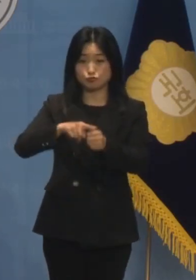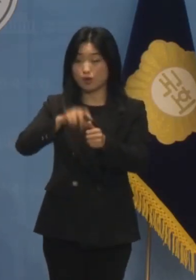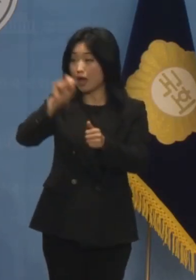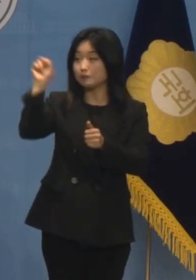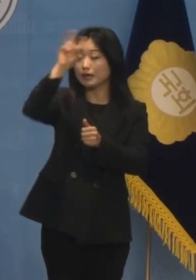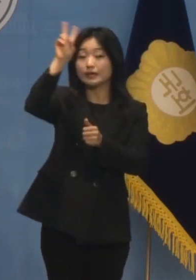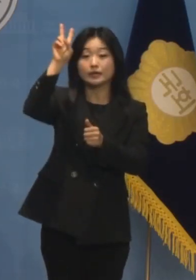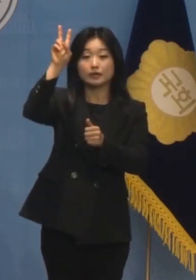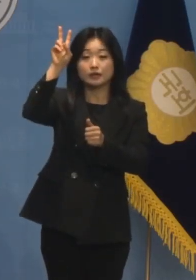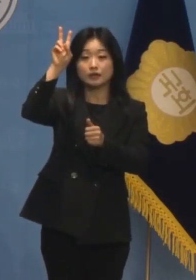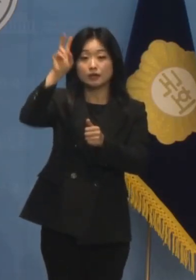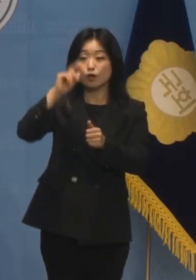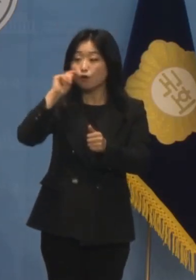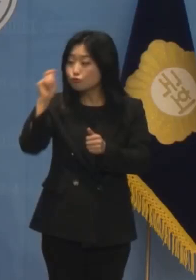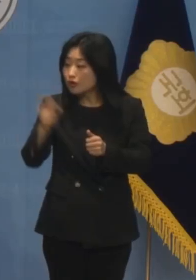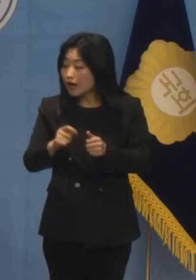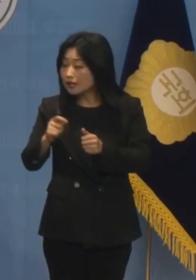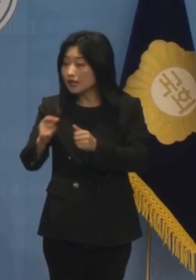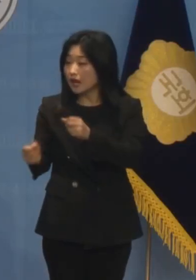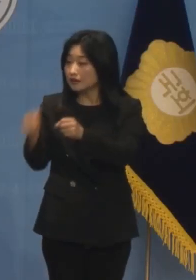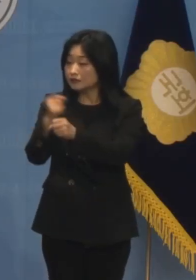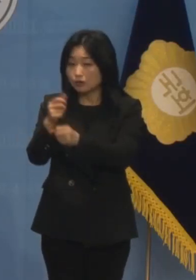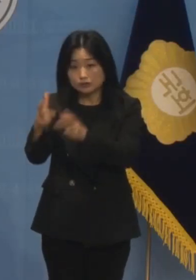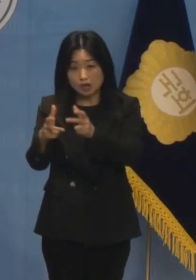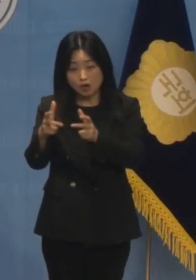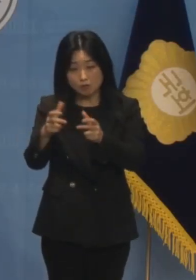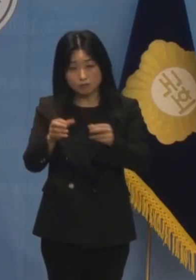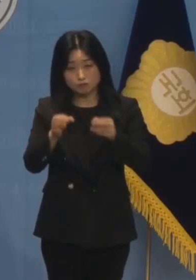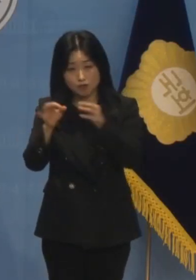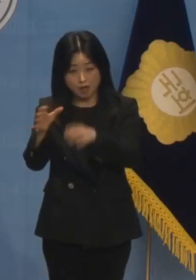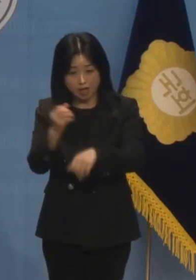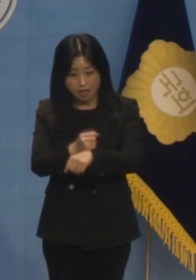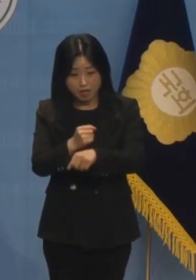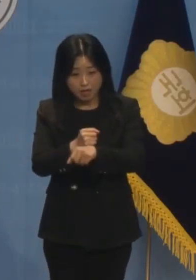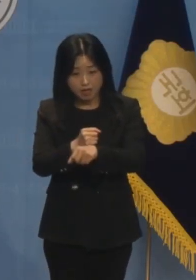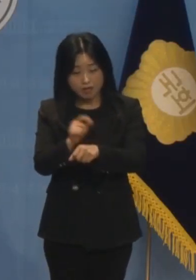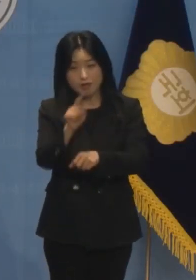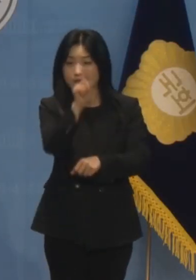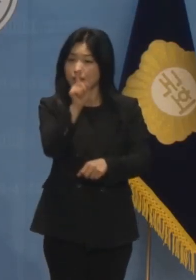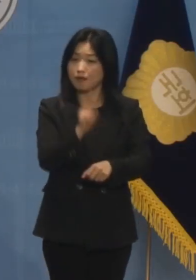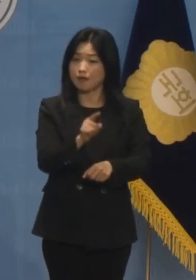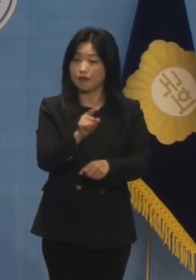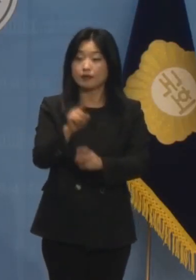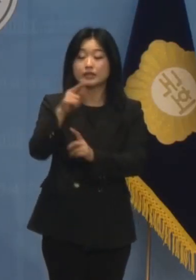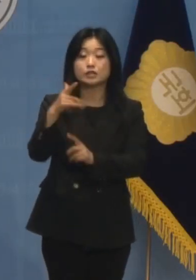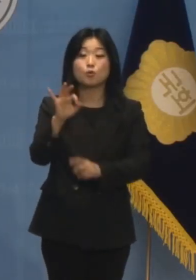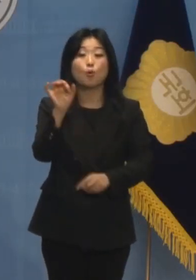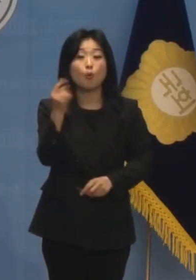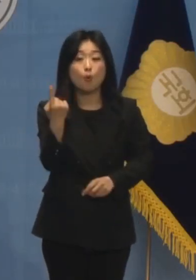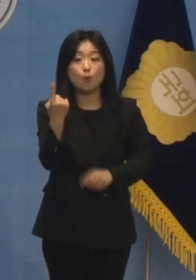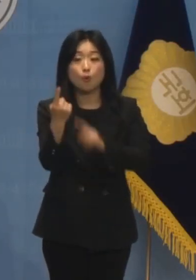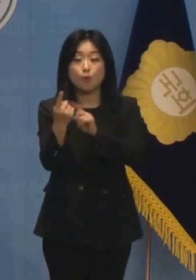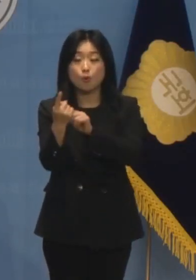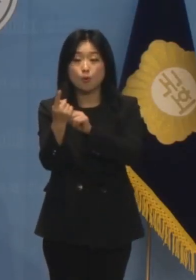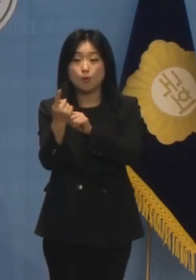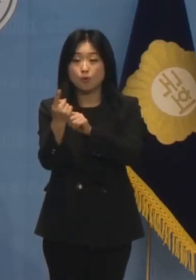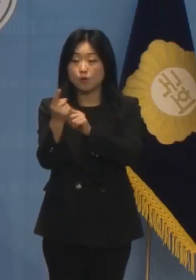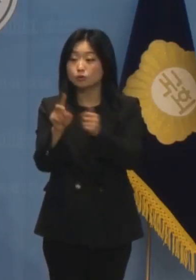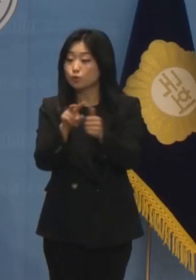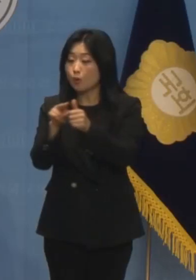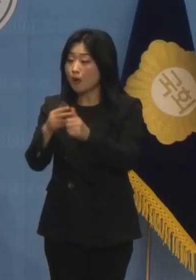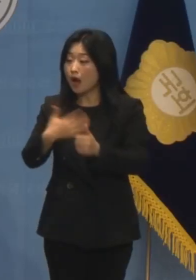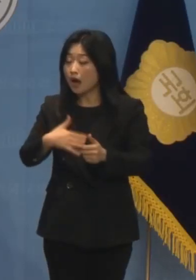어떻게 우크라이나 재건 사업을 하겠다고 하는 것인지, 이종호 씨는 누구를 통해서